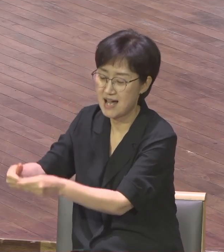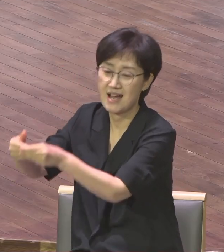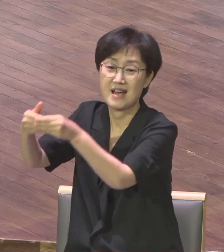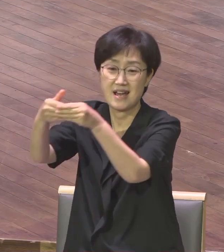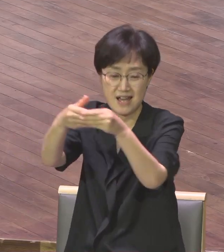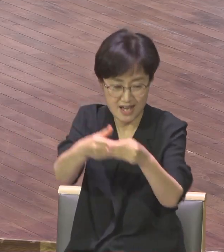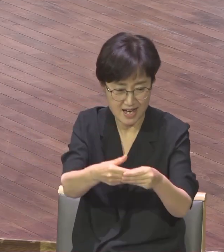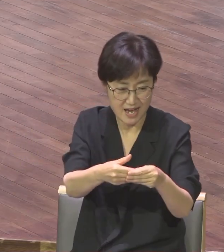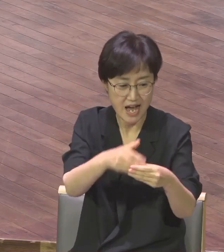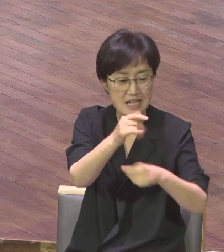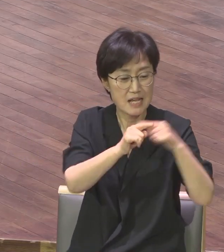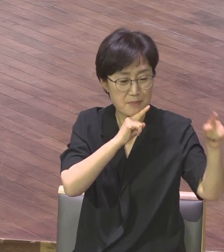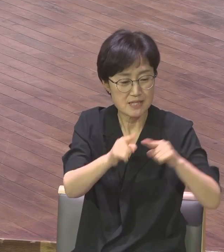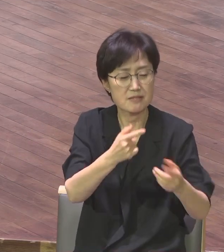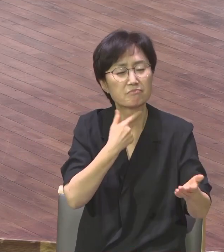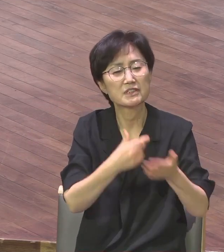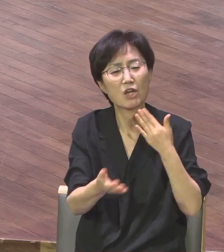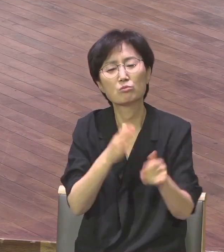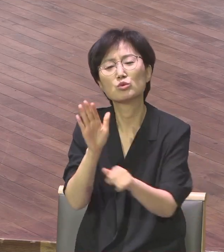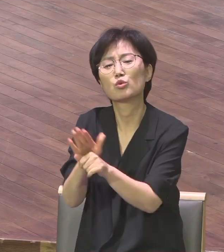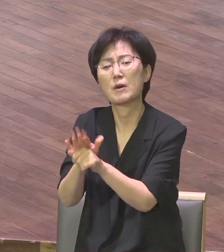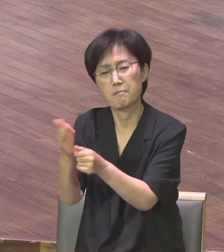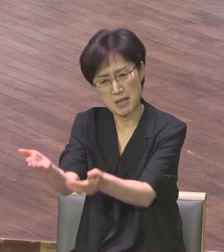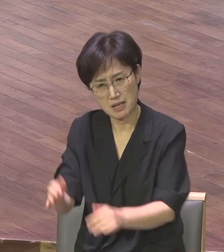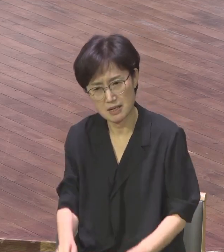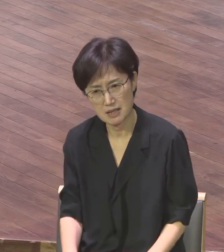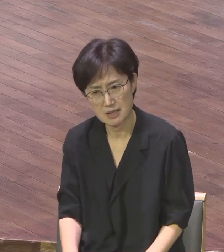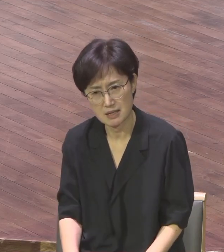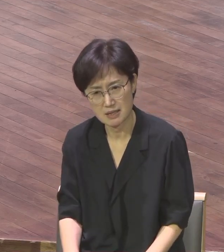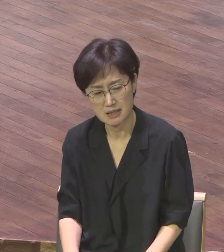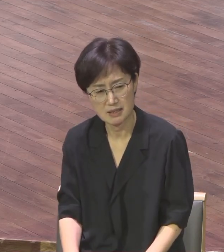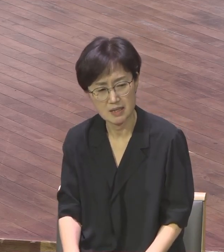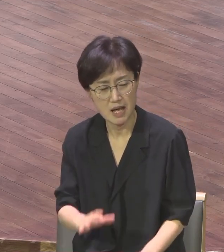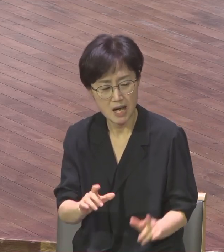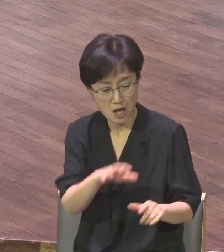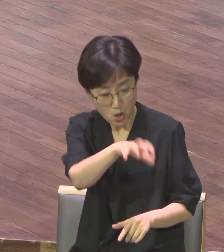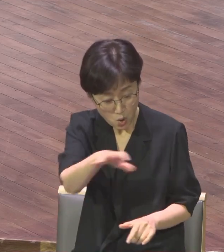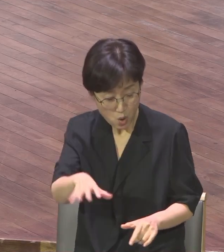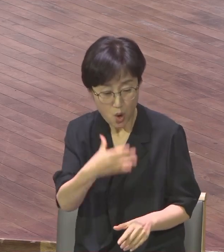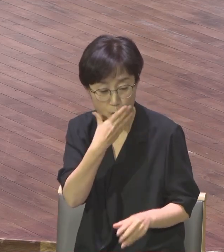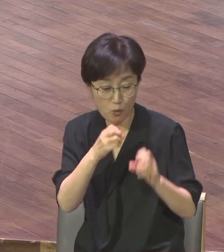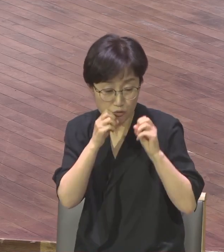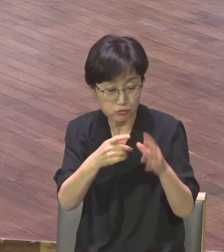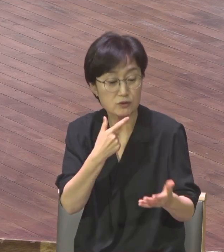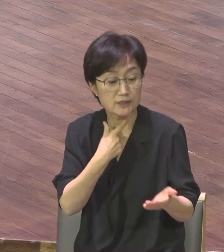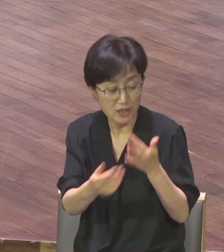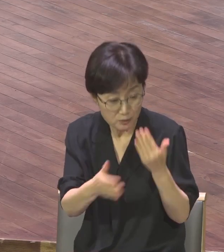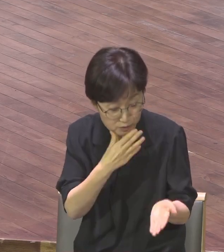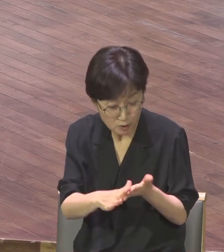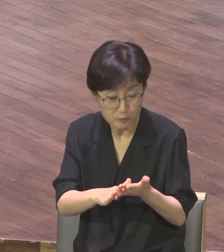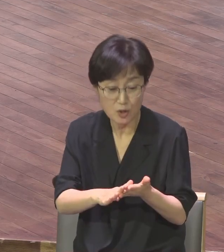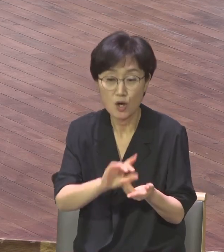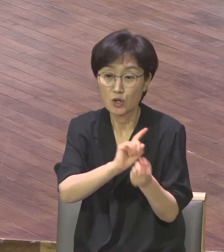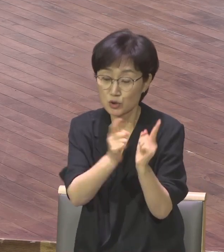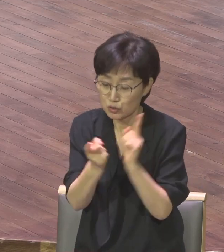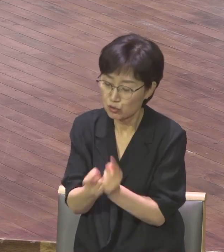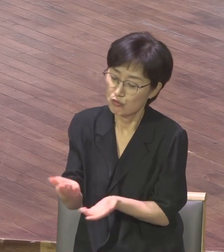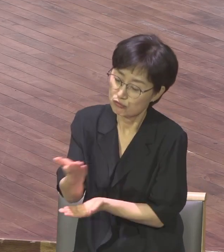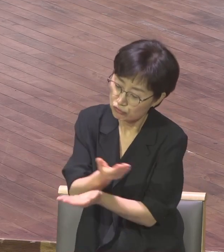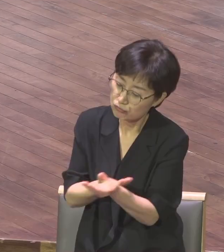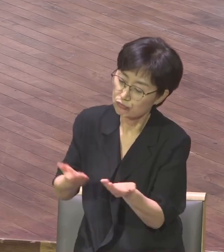말씀이 어떻게 역사하는지 체험하고 그것을 바탕으로 서로 나누면서 갱신시키는